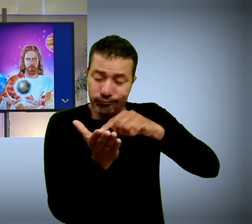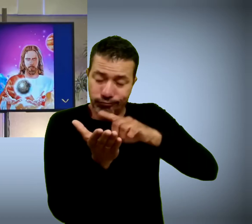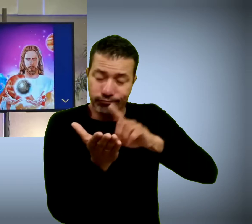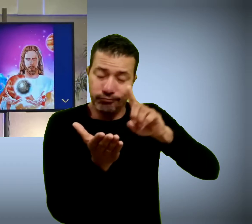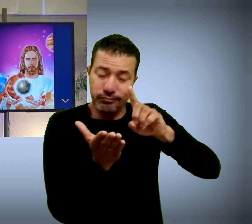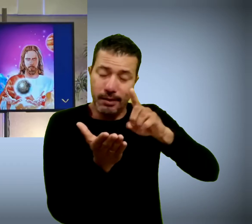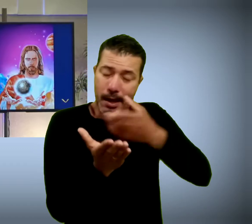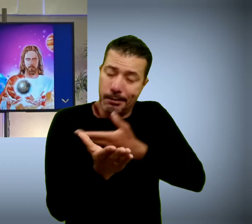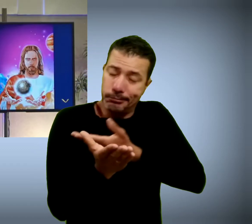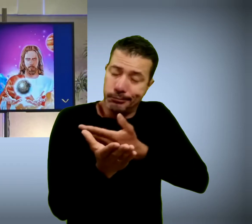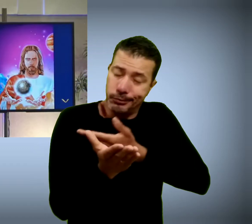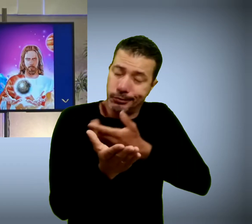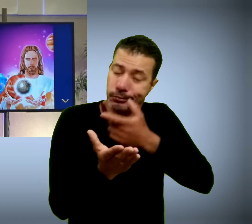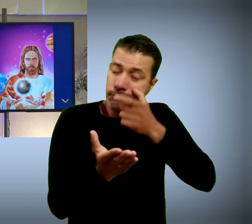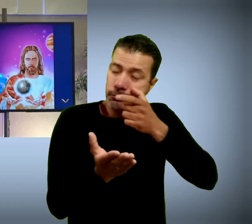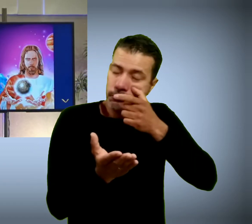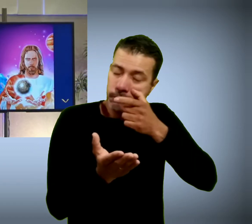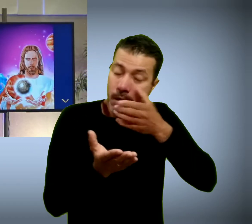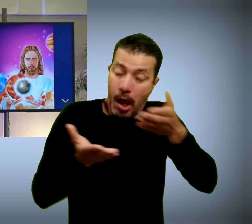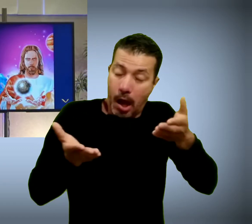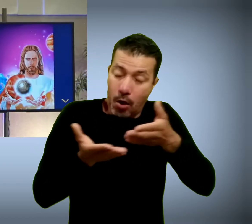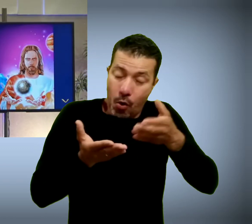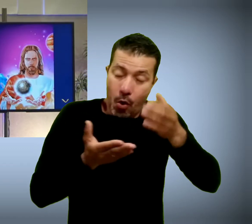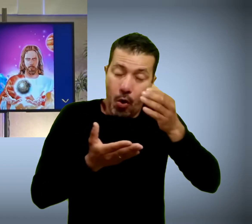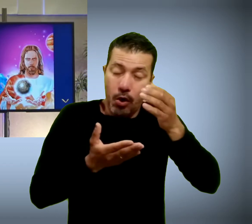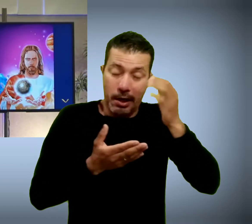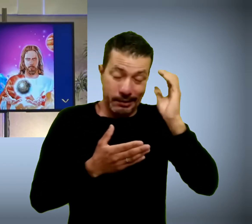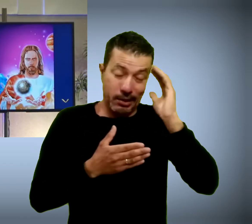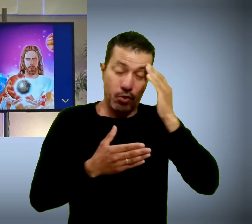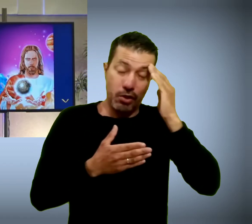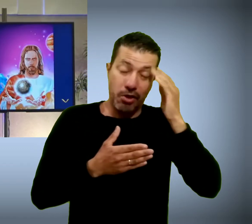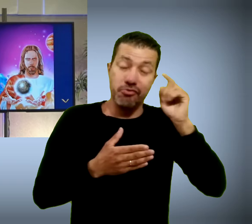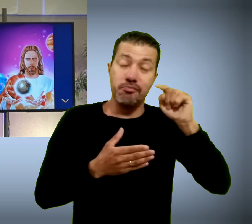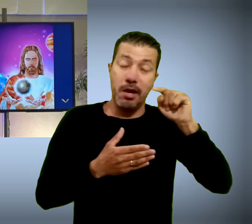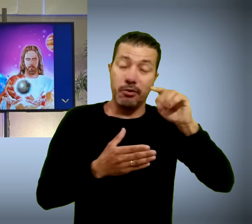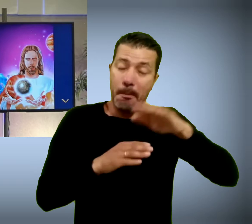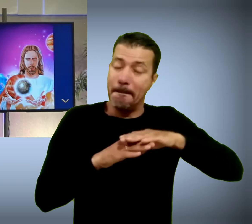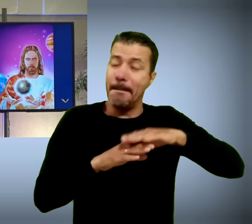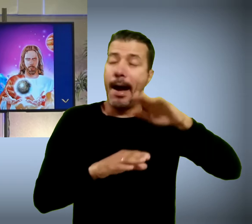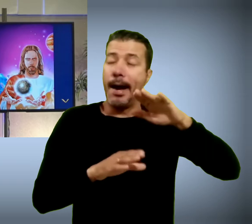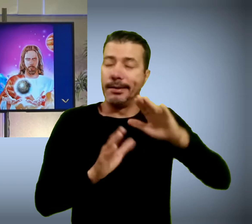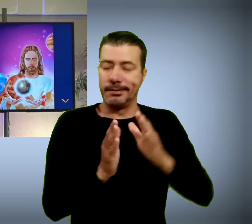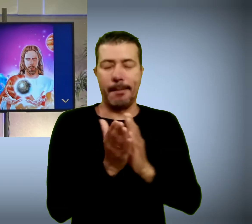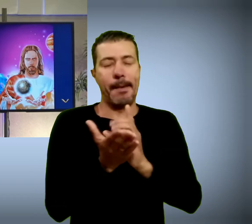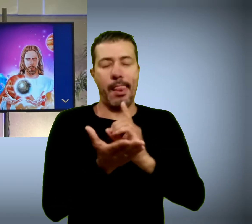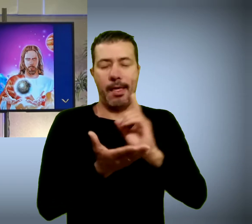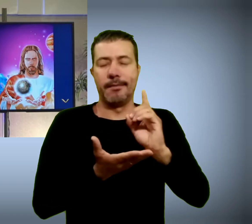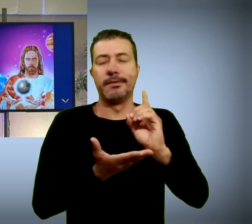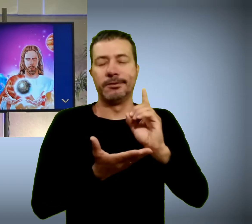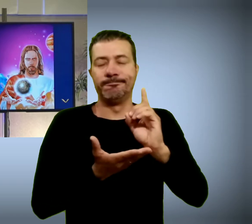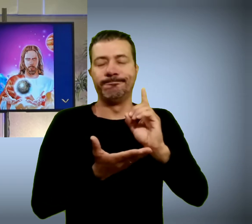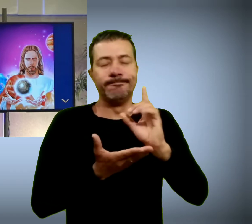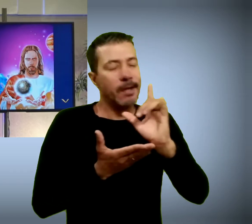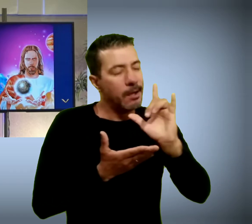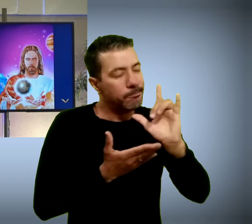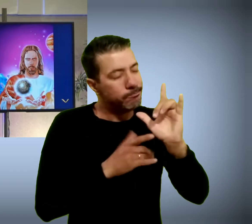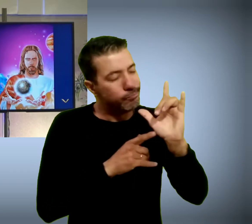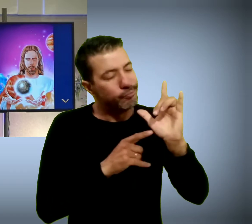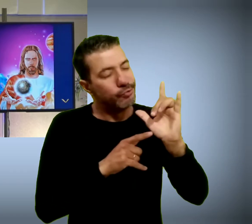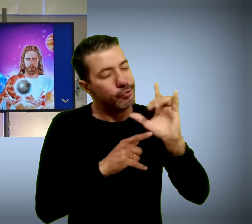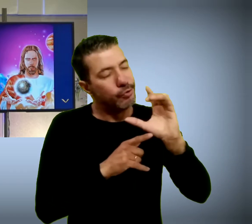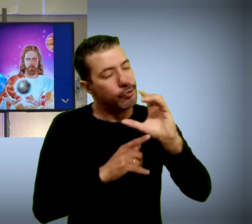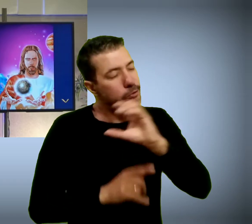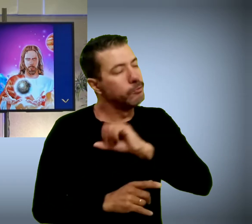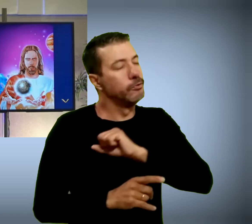Obrigado pelos nossos amigos aqui que estão dispostos a entender um pouco mais, a saber um pouco mais do teu amor e dos